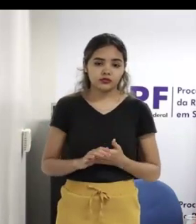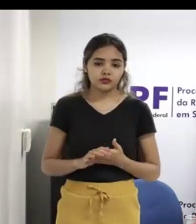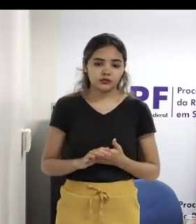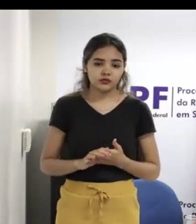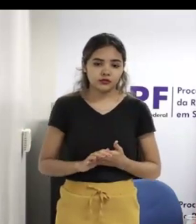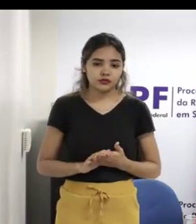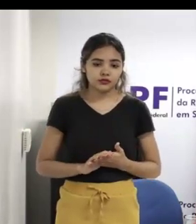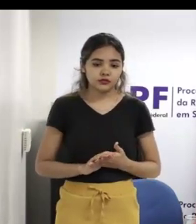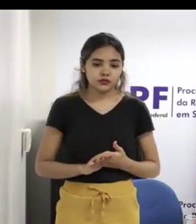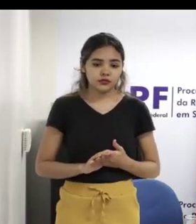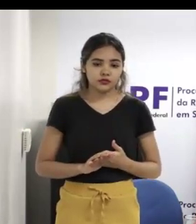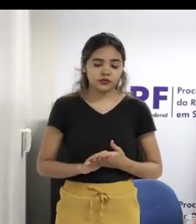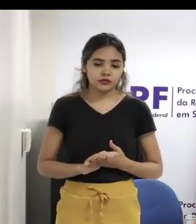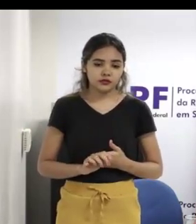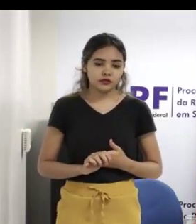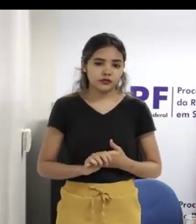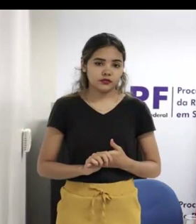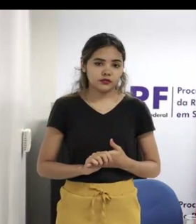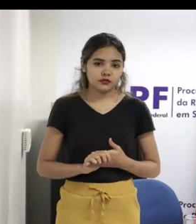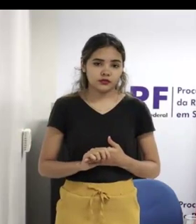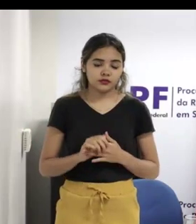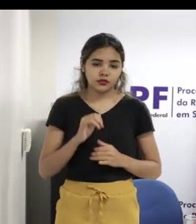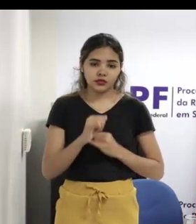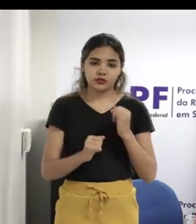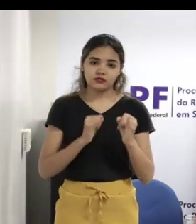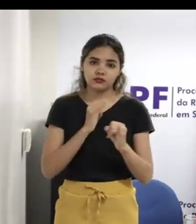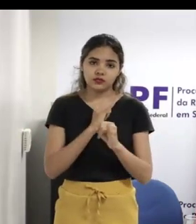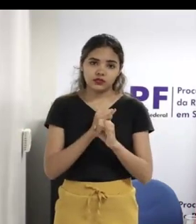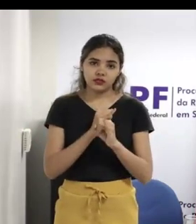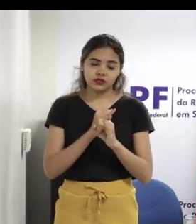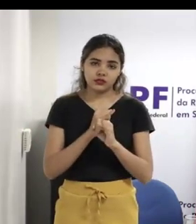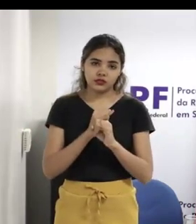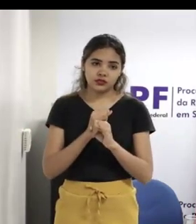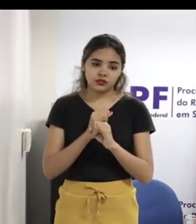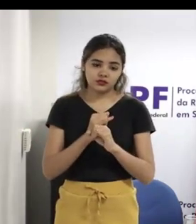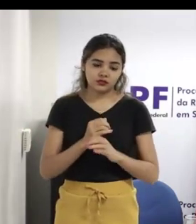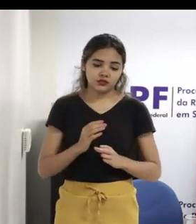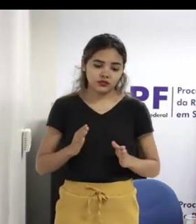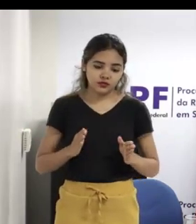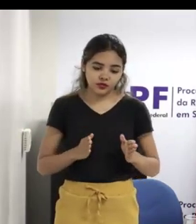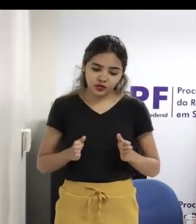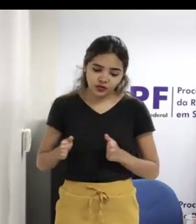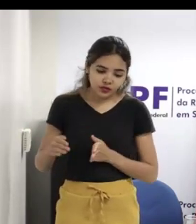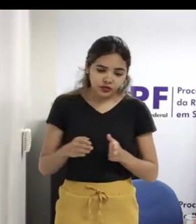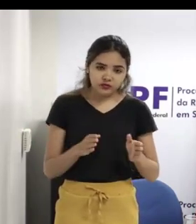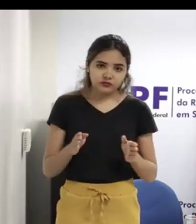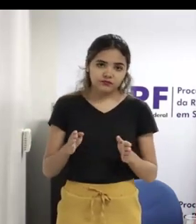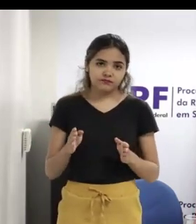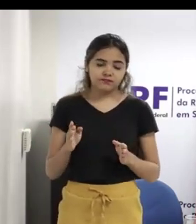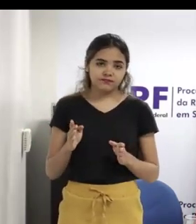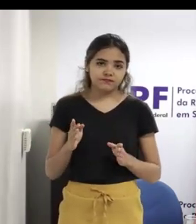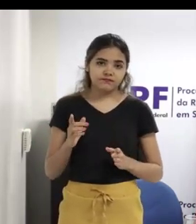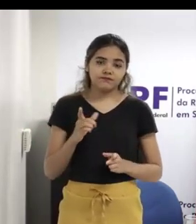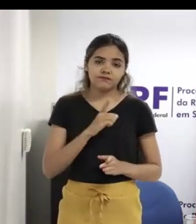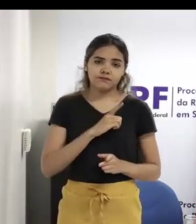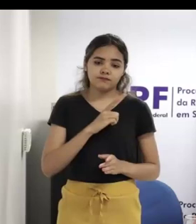os registros do que foi já está captado porque quando chega a notícia pra gente a notícia crime já chega com com